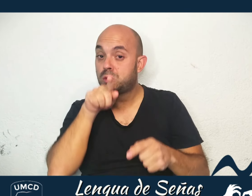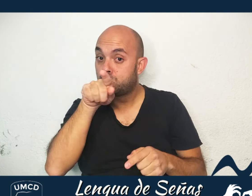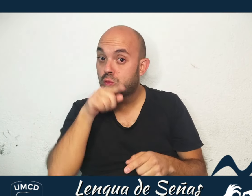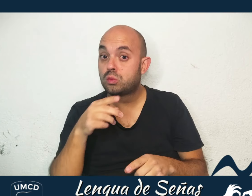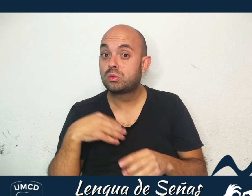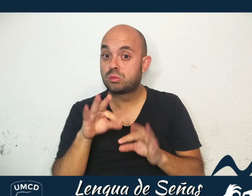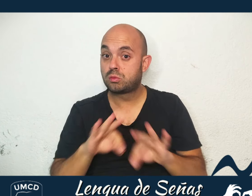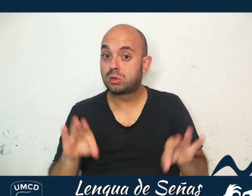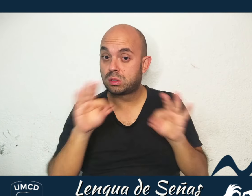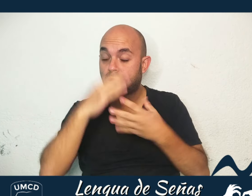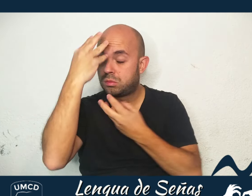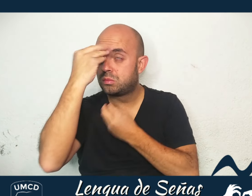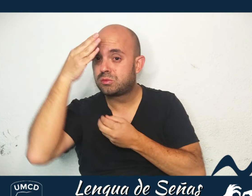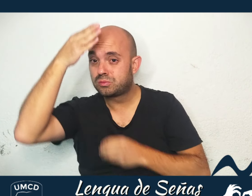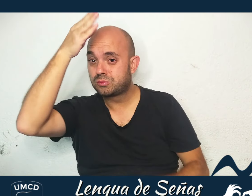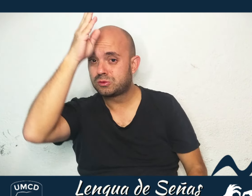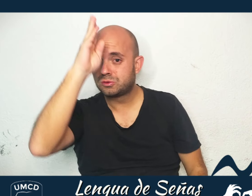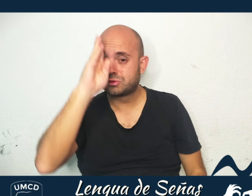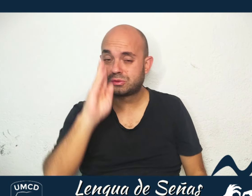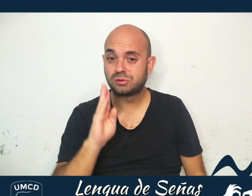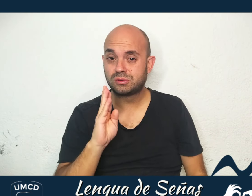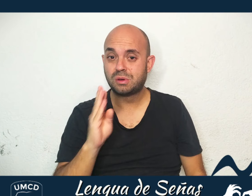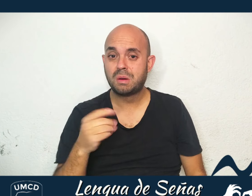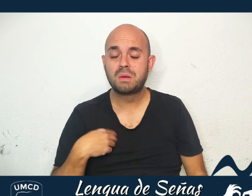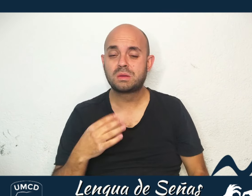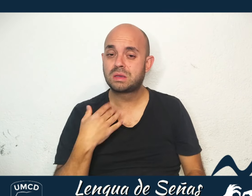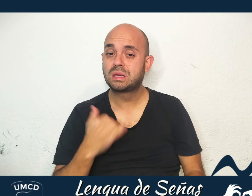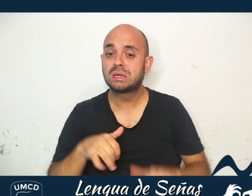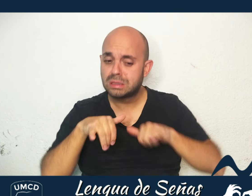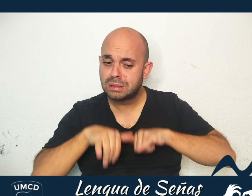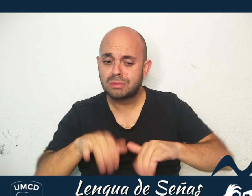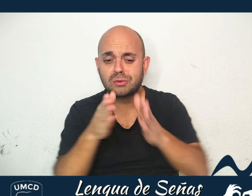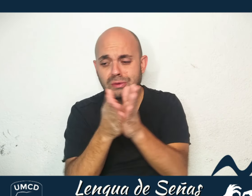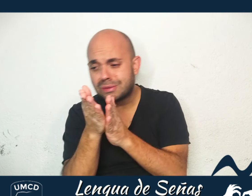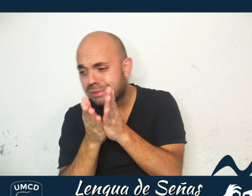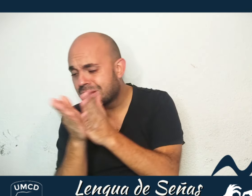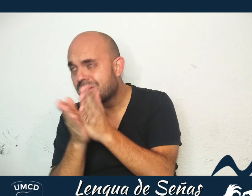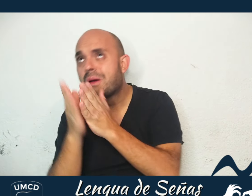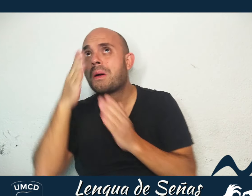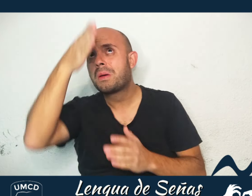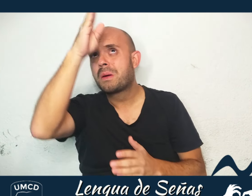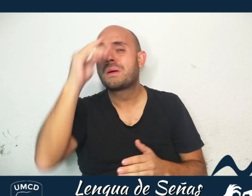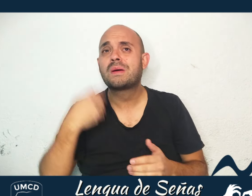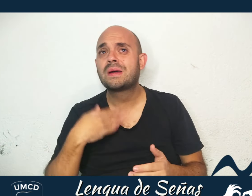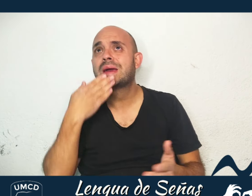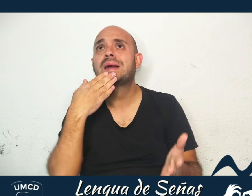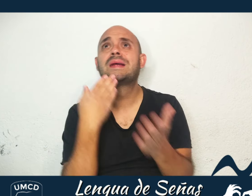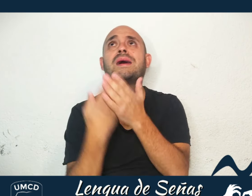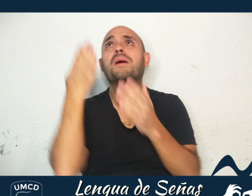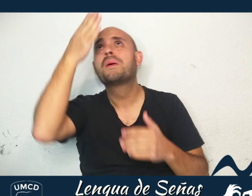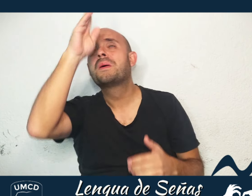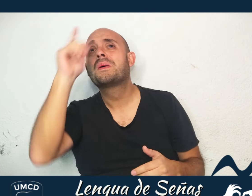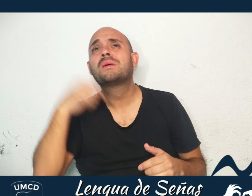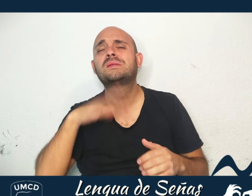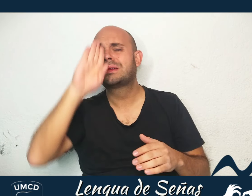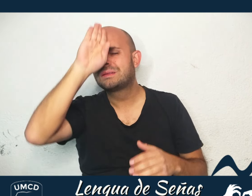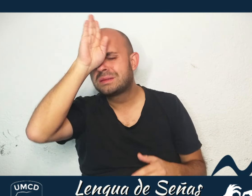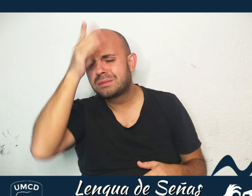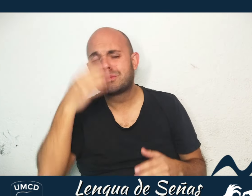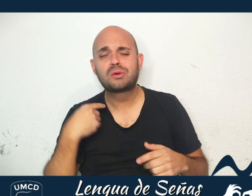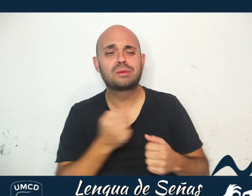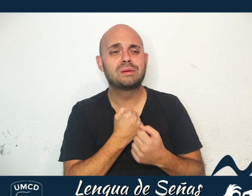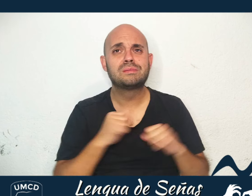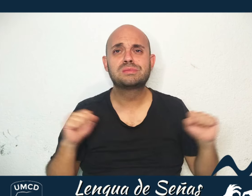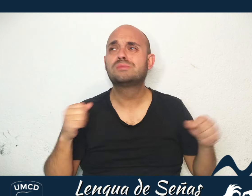más ampliamente de esta realidad. Hasta ese día, sigamos con fe, agradeciendo a Dios por nuestra